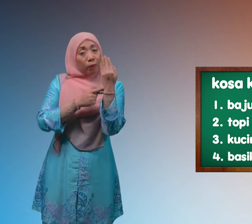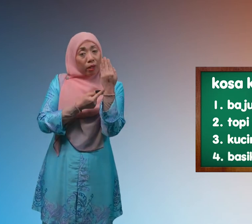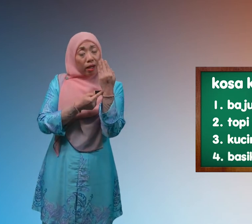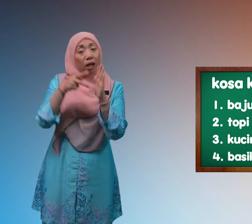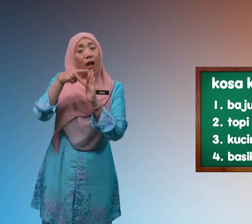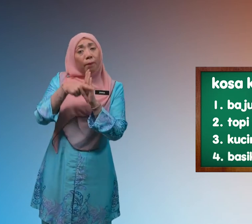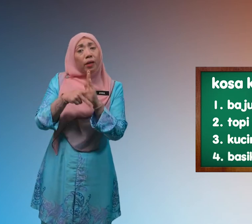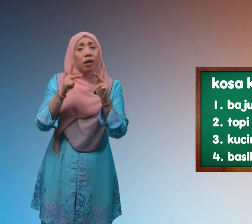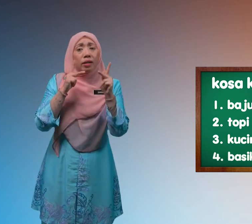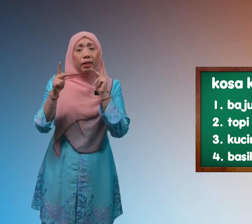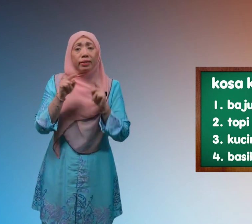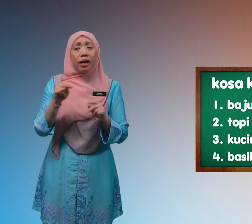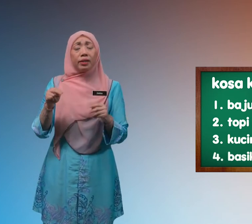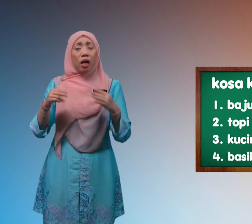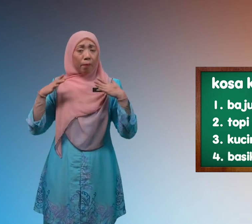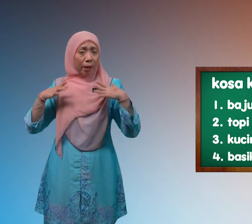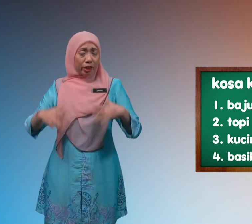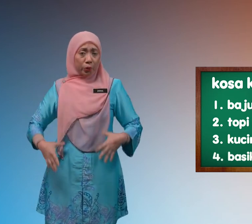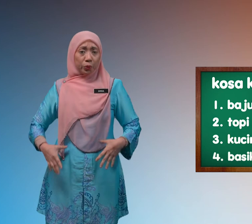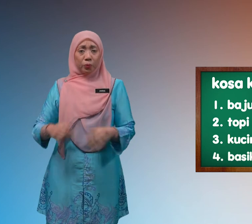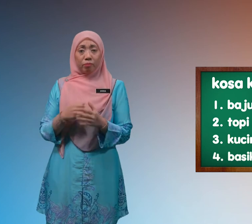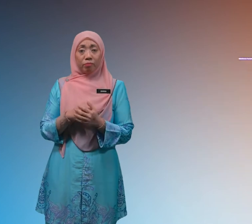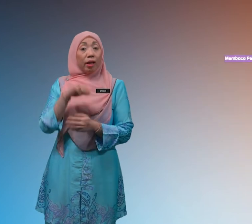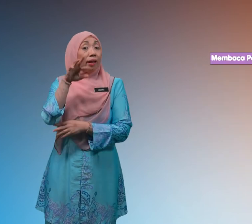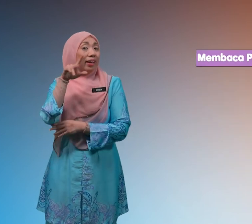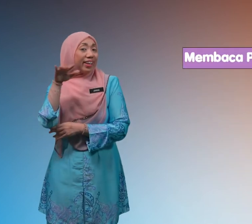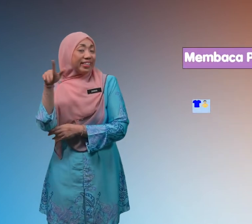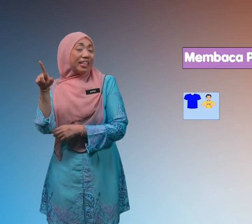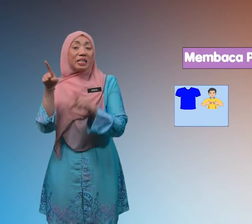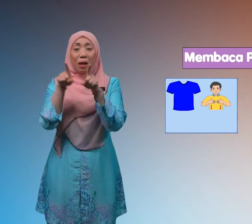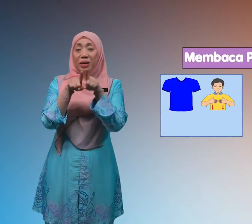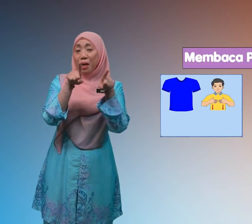Mula-mula perkataan baju. Eja sama-sama.